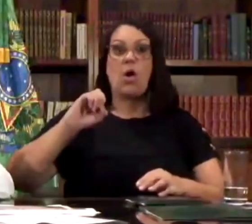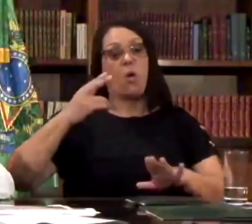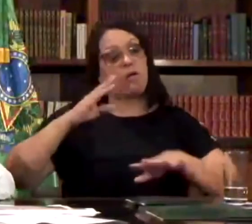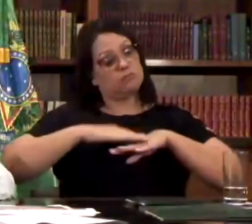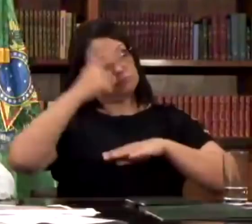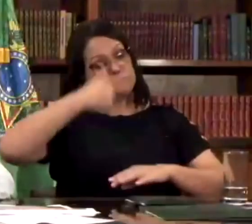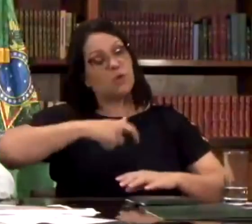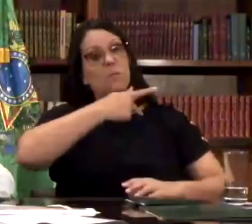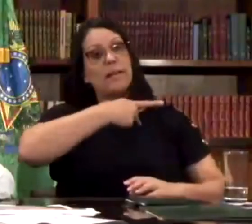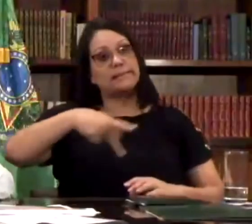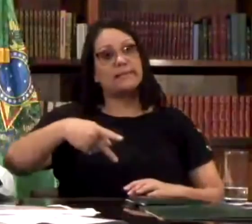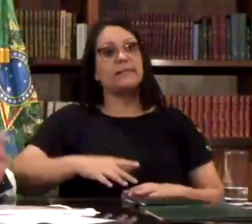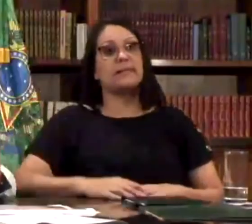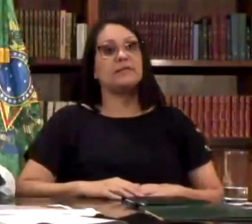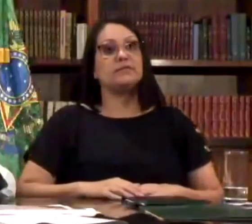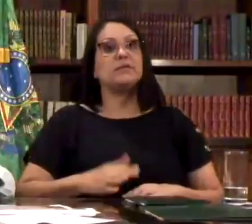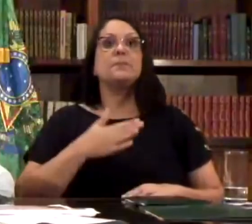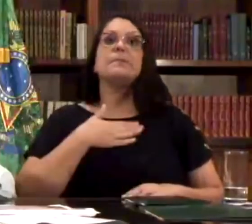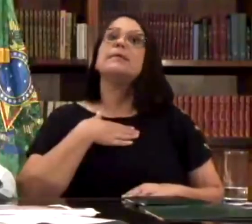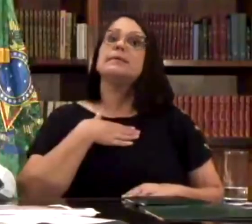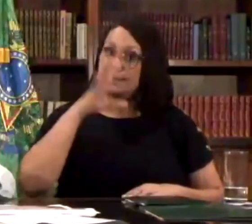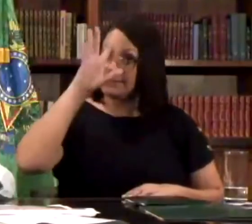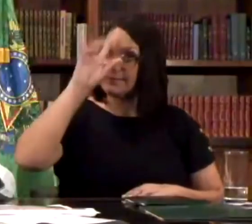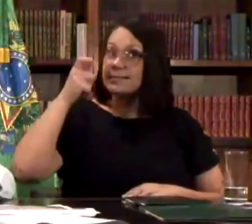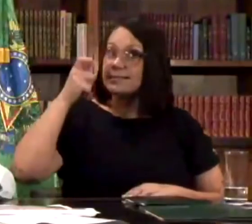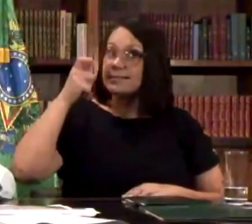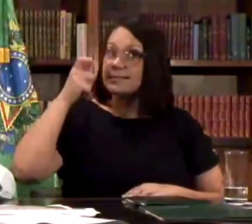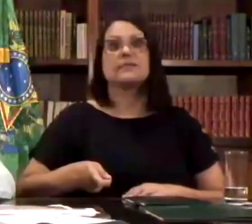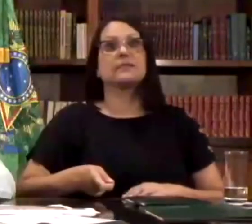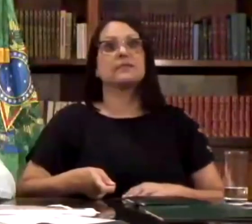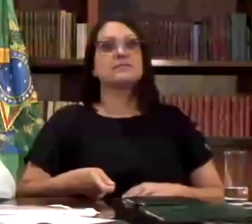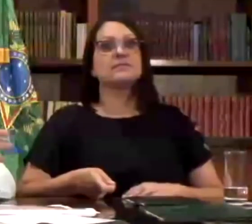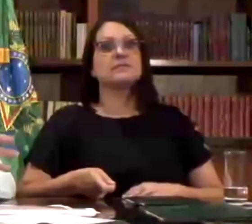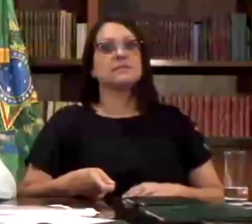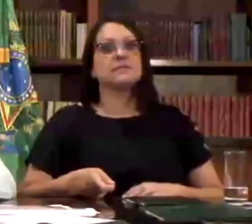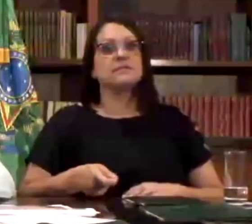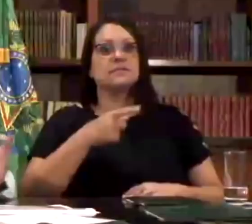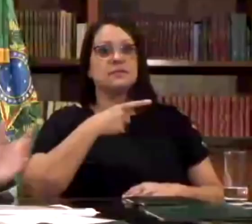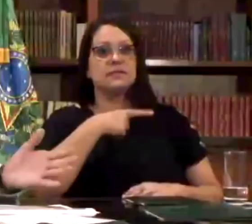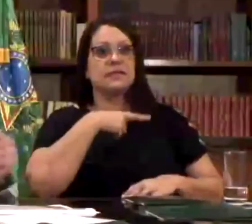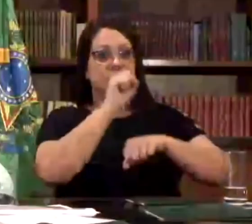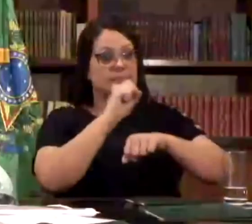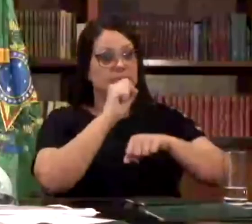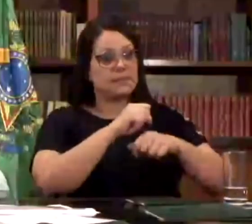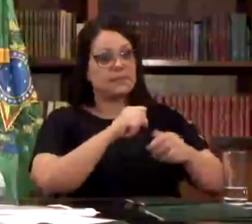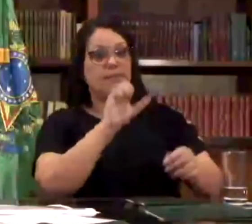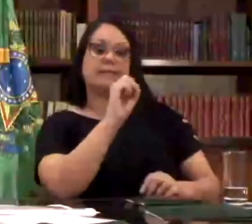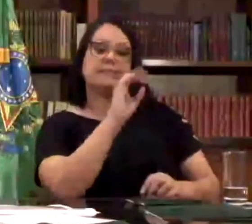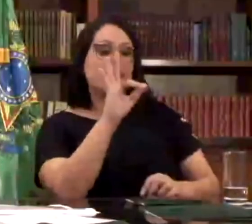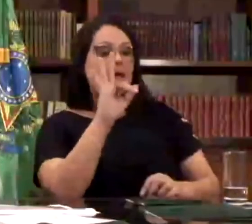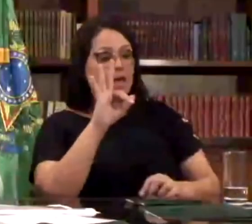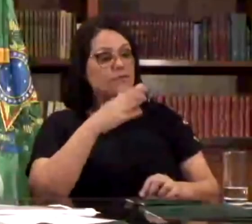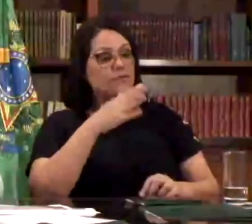presidente da República, que obviamente a minha decisão vai passar sobre o crivo aí do Supremo Tribunal